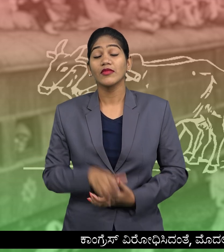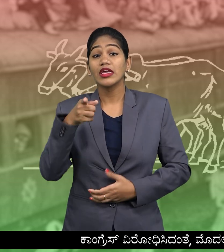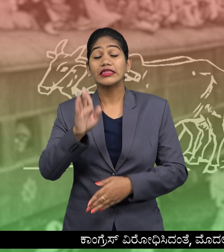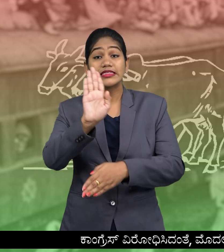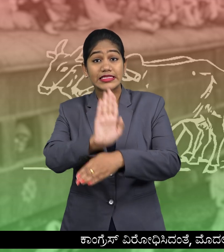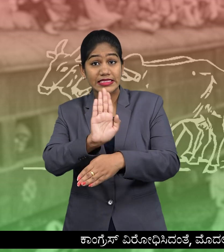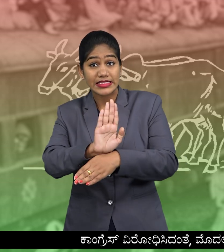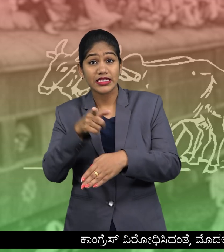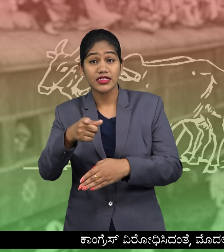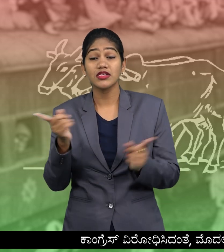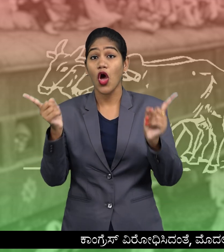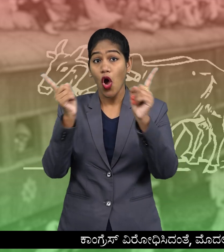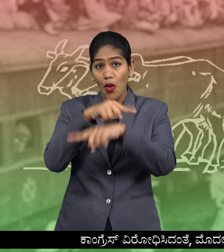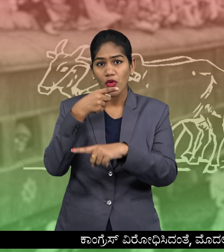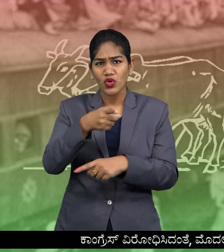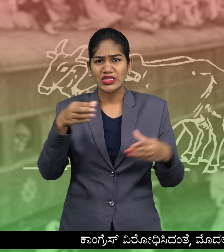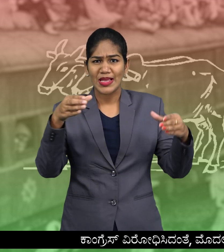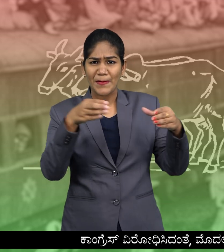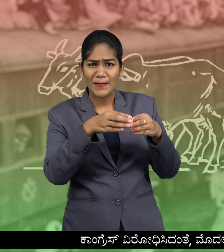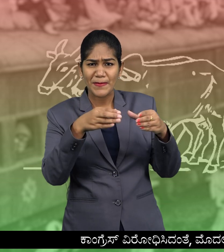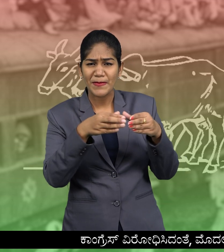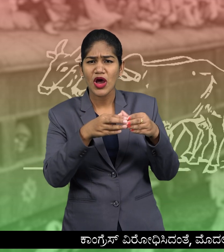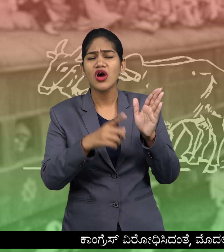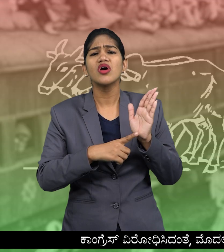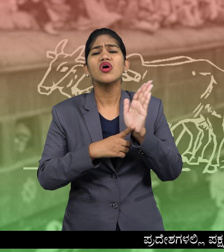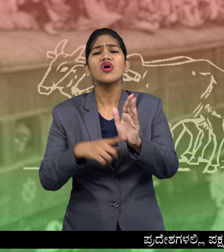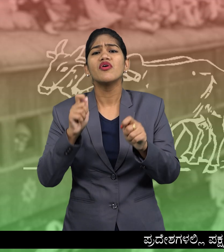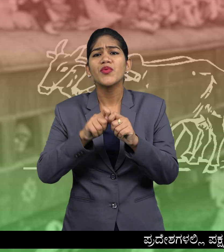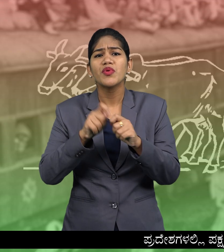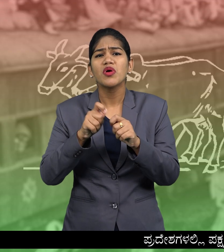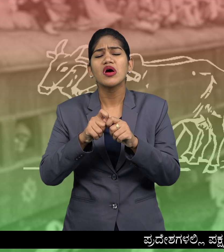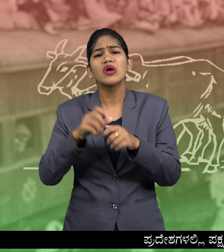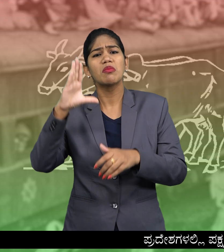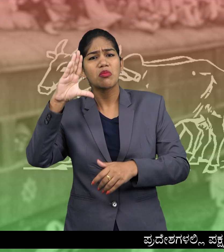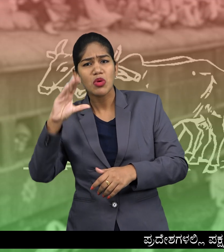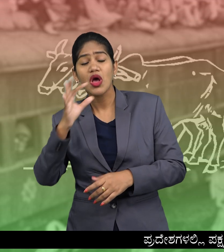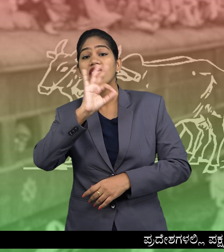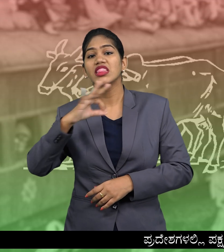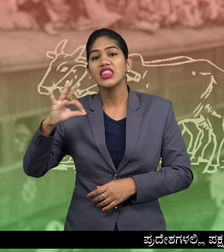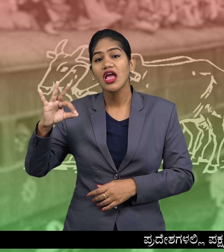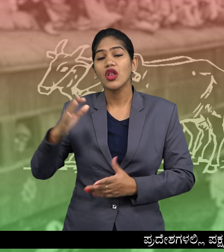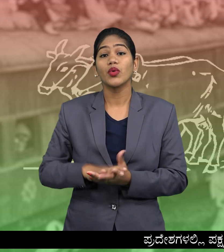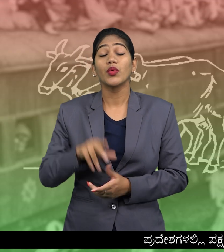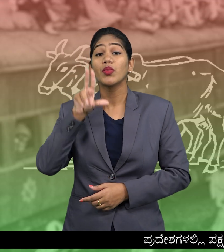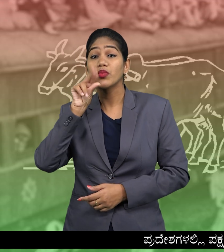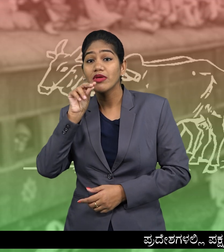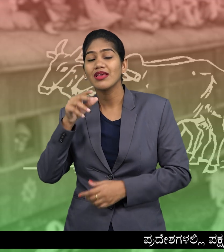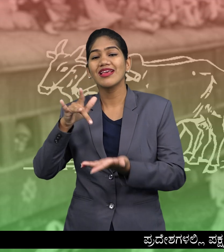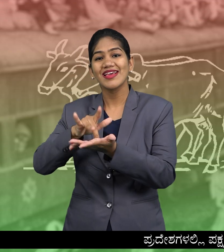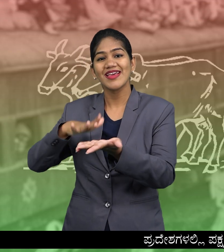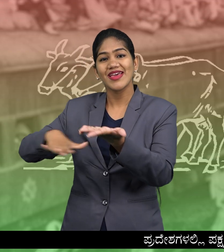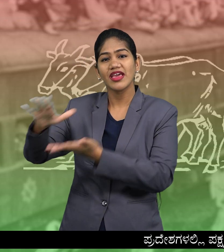ಕಾಂಗ್ರೆಸ್ ವಿರೋಧಿಸಿದಂತೆ ಮೊದಲ ಚುನಾವಣೆಯಲ್ಲಿ ತೆಲುಗು ಮಾತನಾಡುವ ಪ್ರದೇಶಗಳಲ್ಲಿ ಪಕ್ಷವು ಕಳಪೆ ಪ್ರದರ್ಶನ